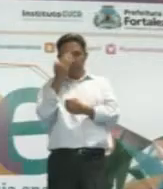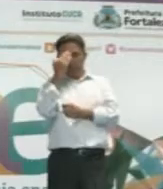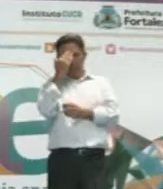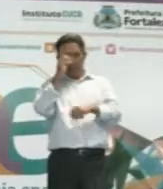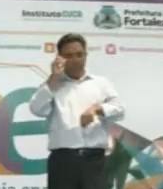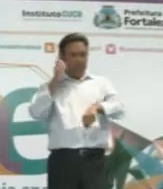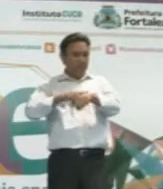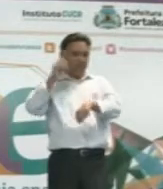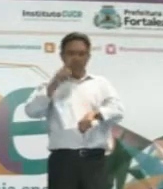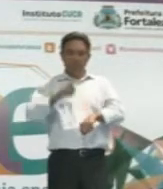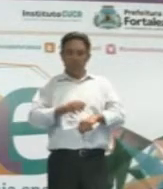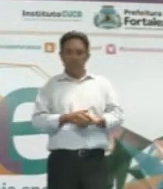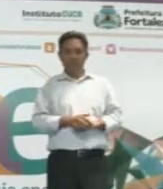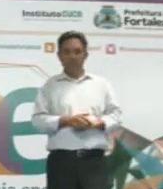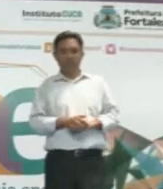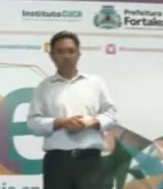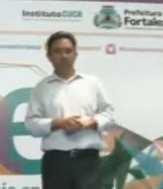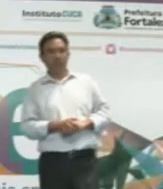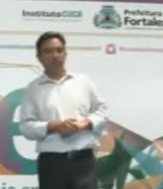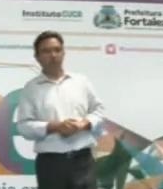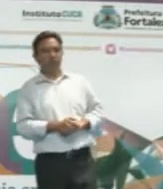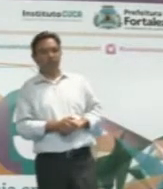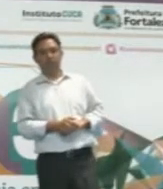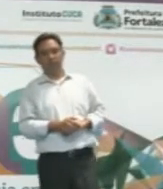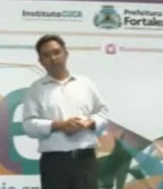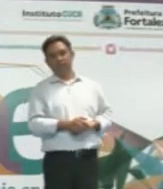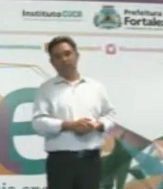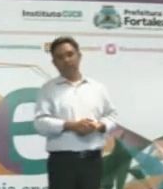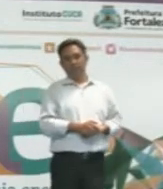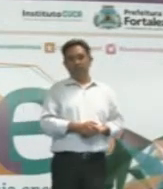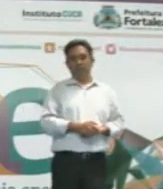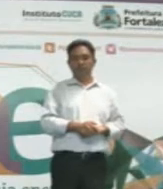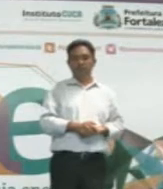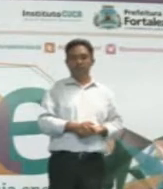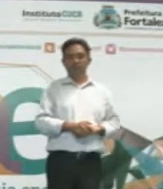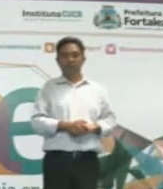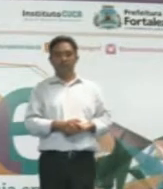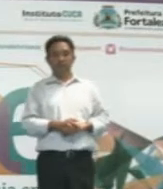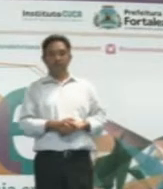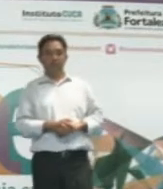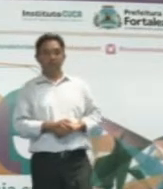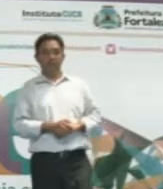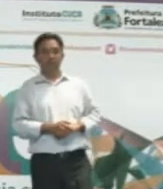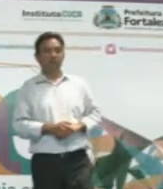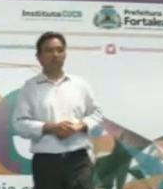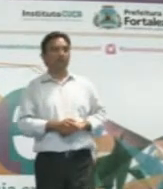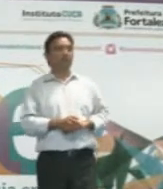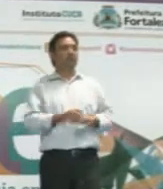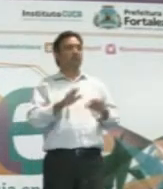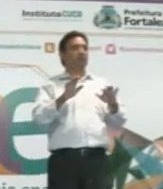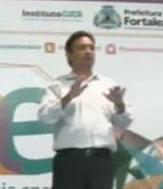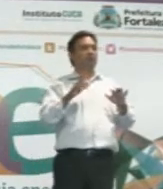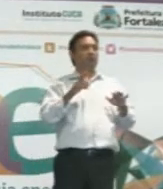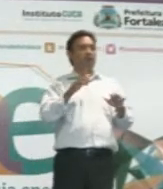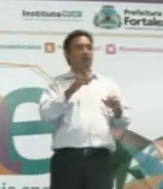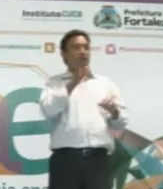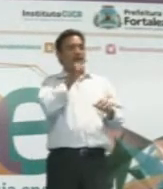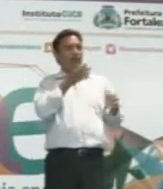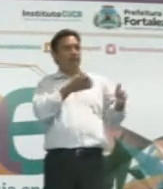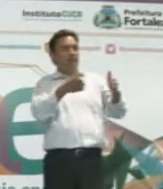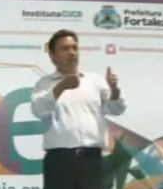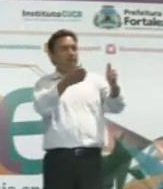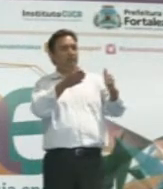B. Olha essa questão 7 aí. A eutrofização é o processo que em rios, lagos